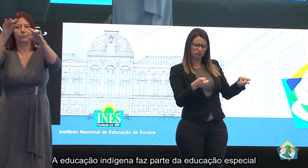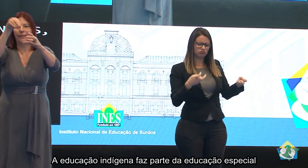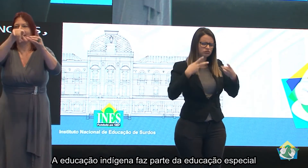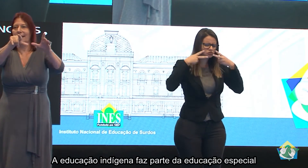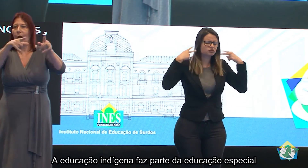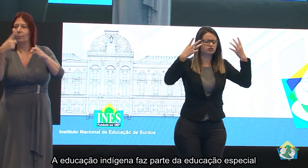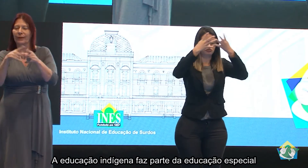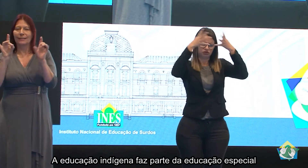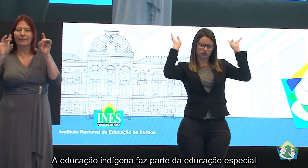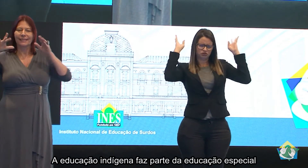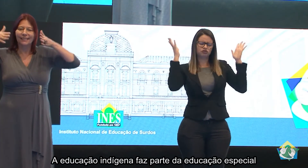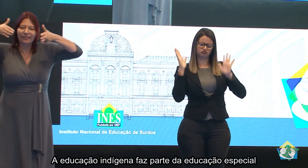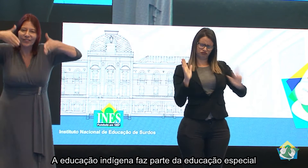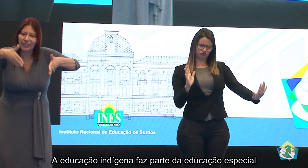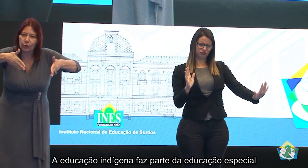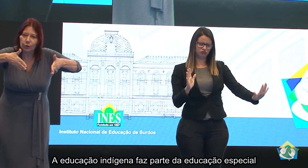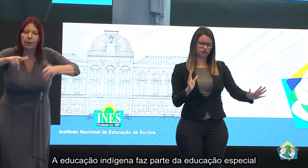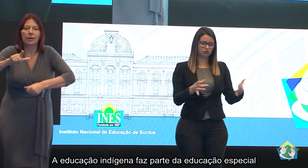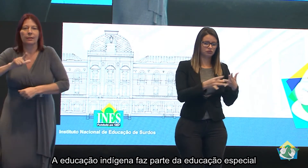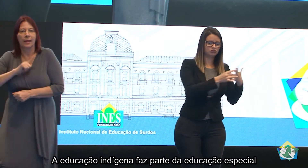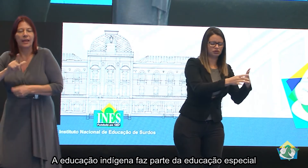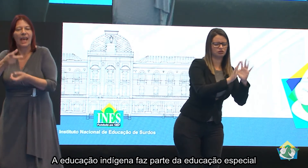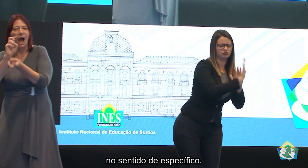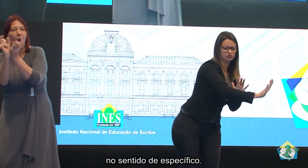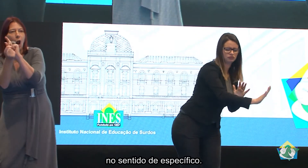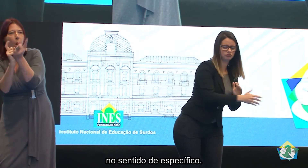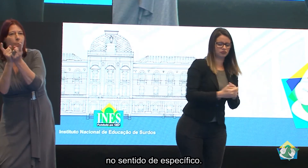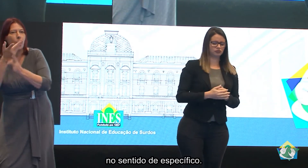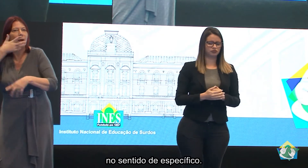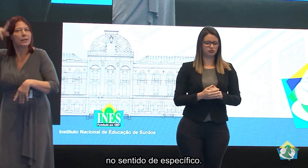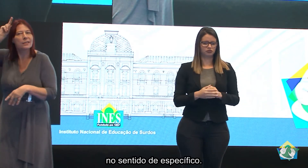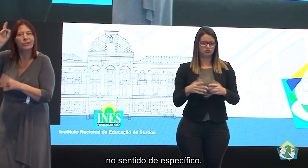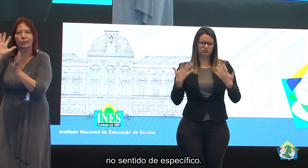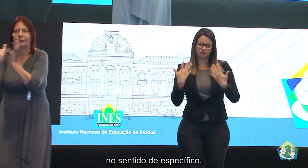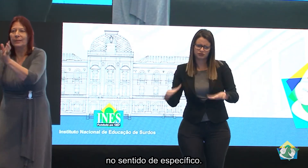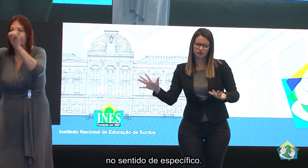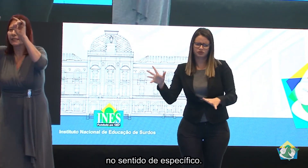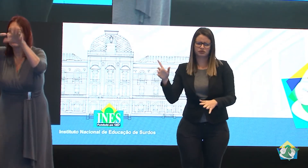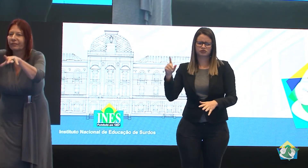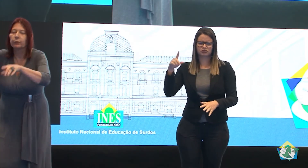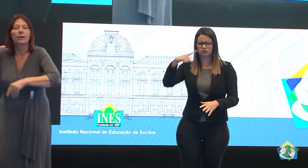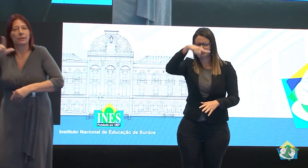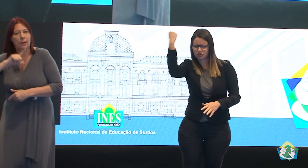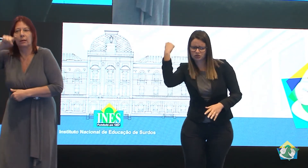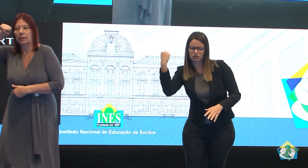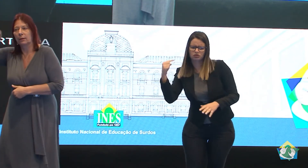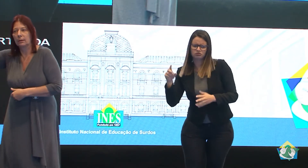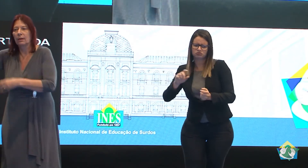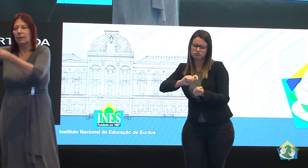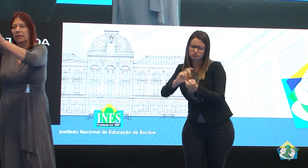Indígena, educação indígena, faz parte da educação especial no sentido de específico.